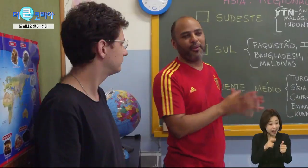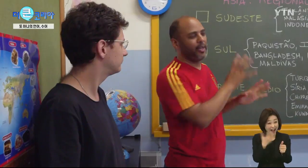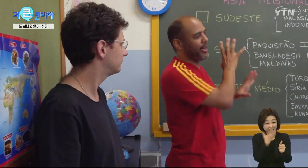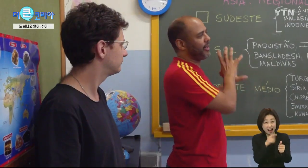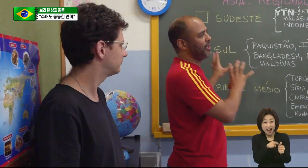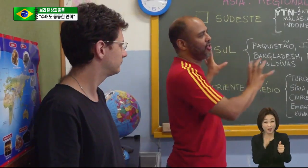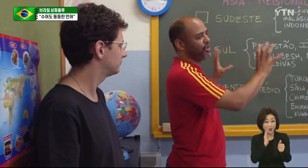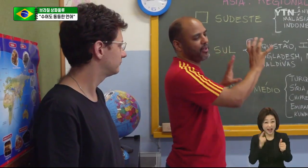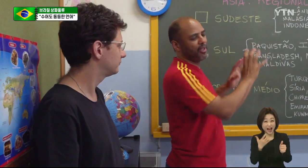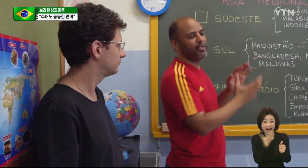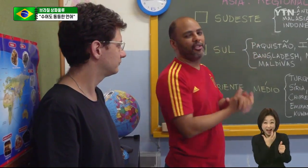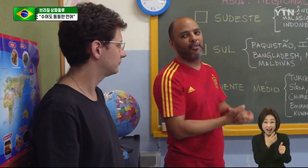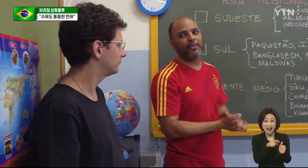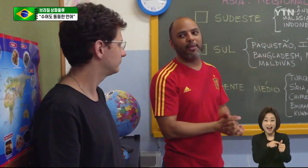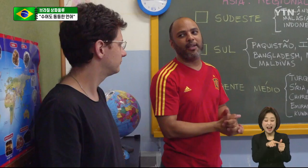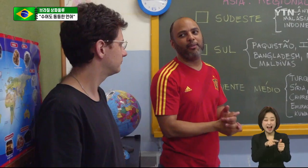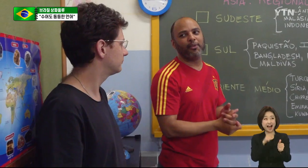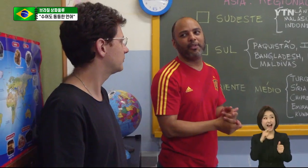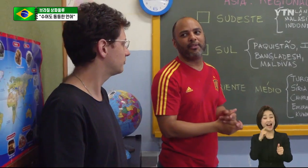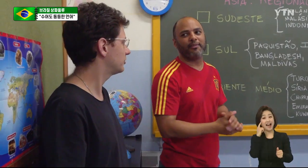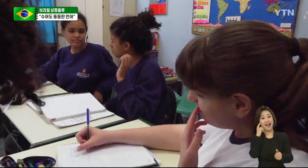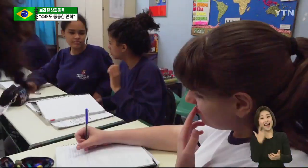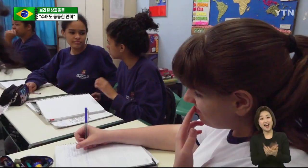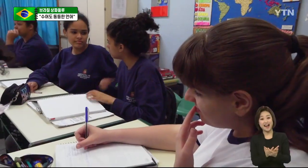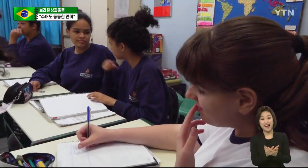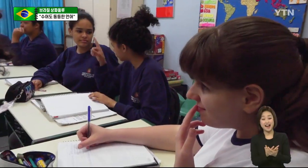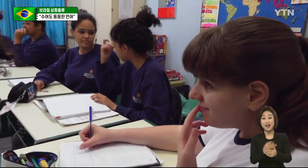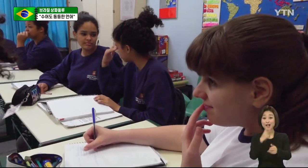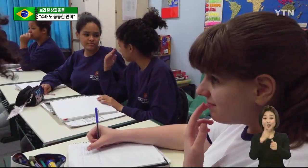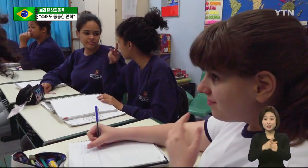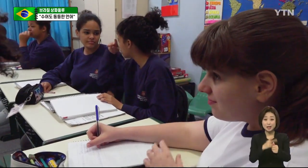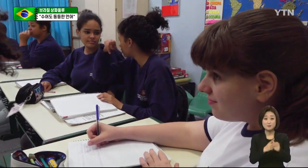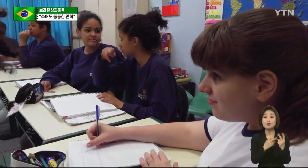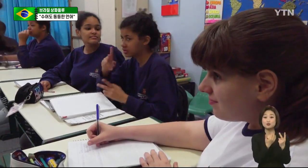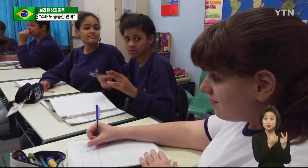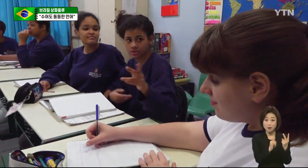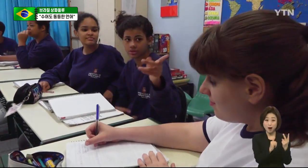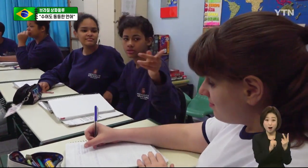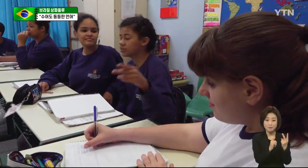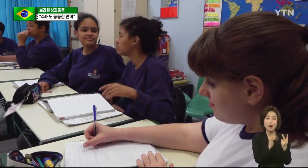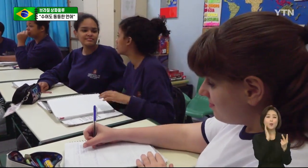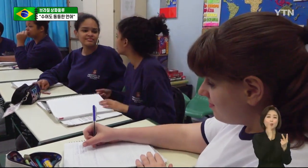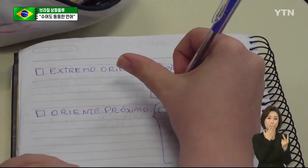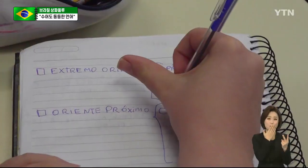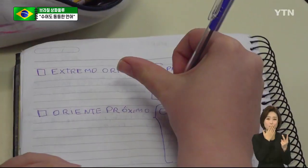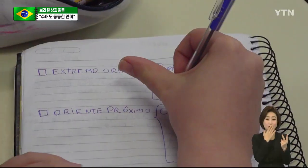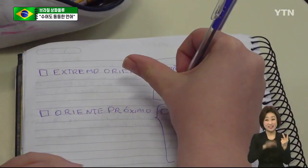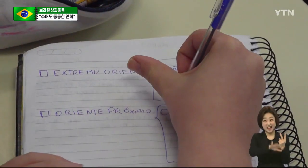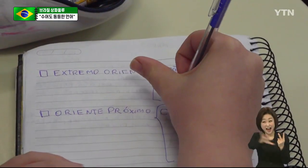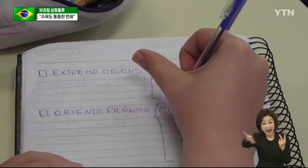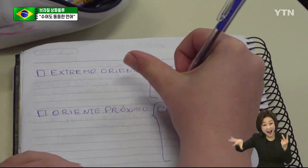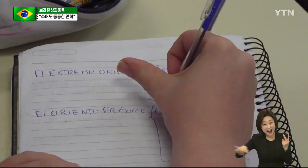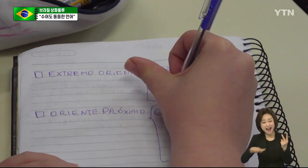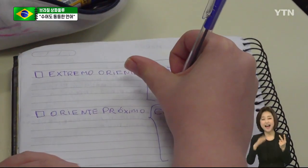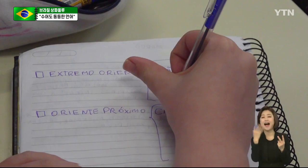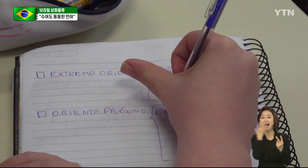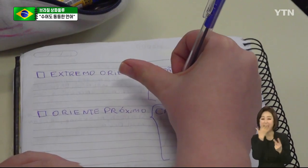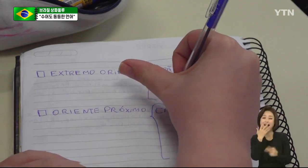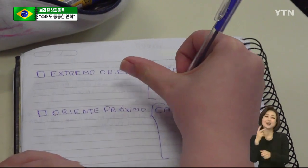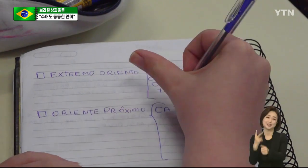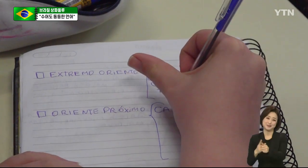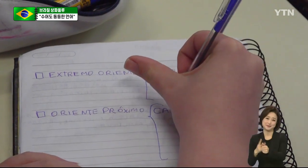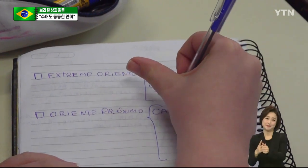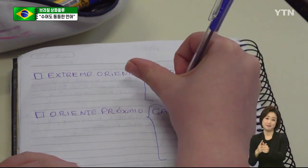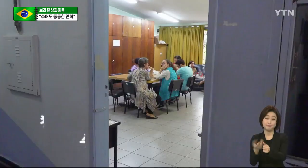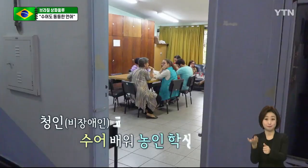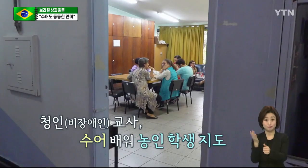즉 비장애인입니다. 이 학교 교사들은 단 2명을 제외하곤 말하고 들을 수 있는